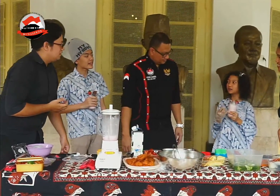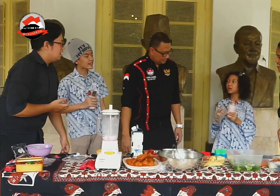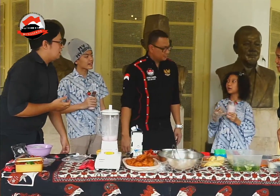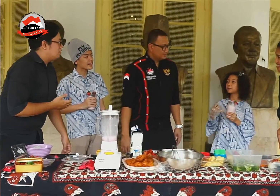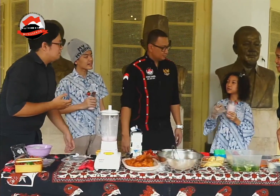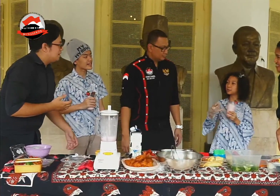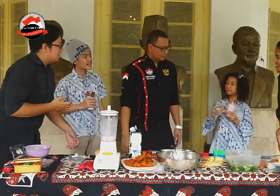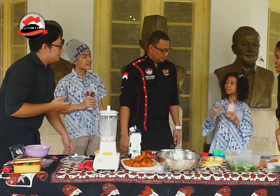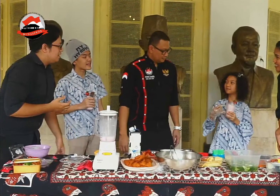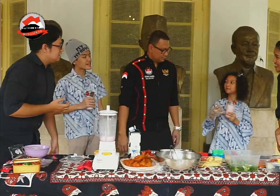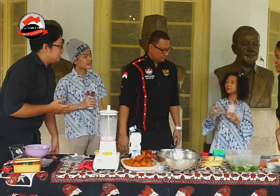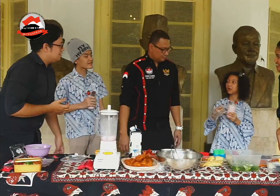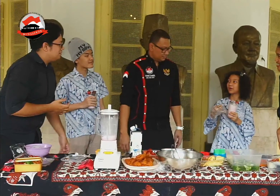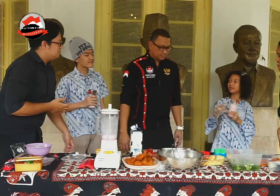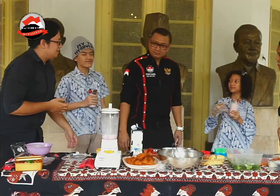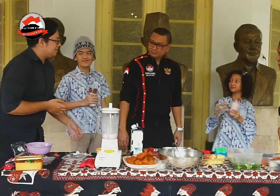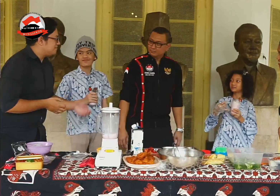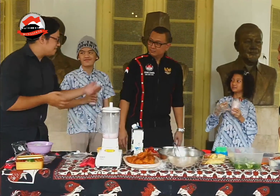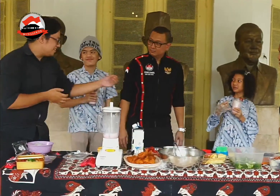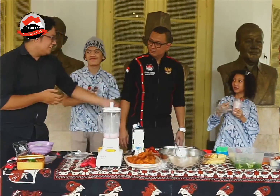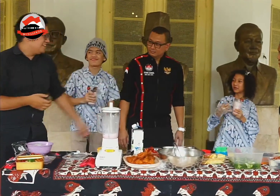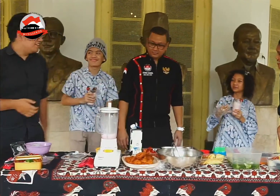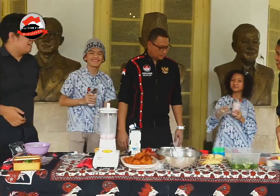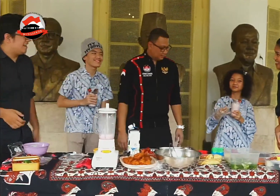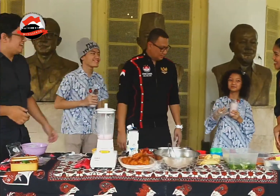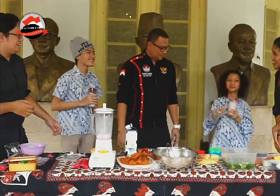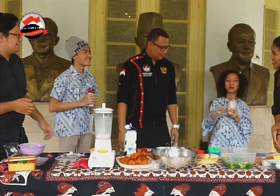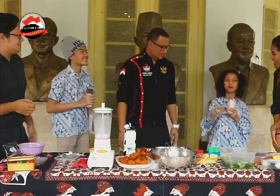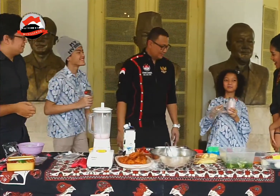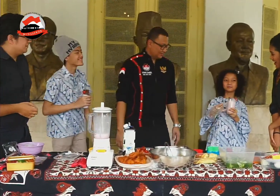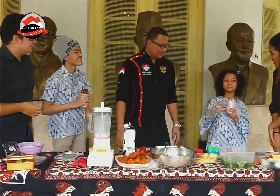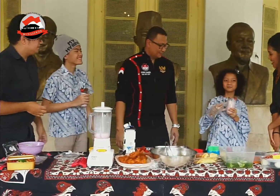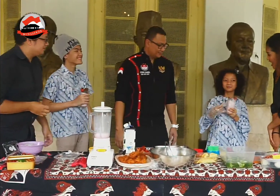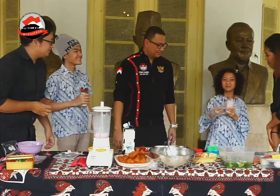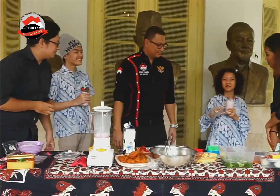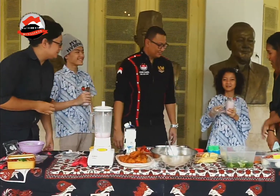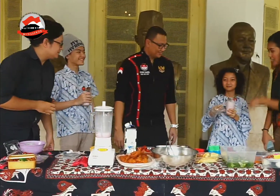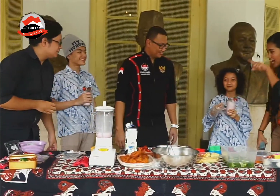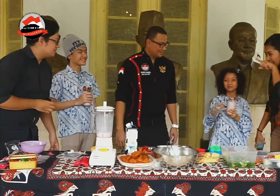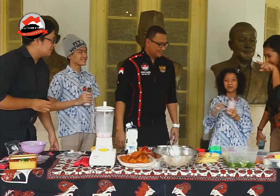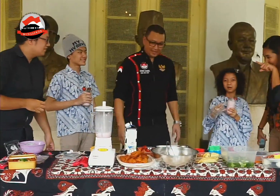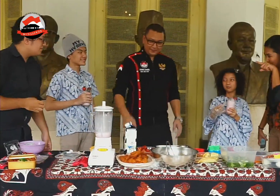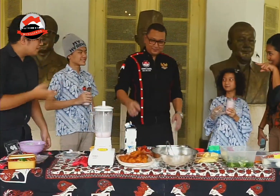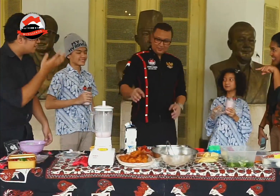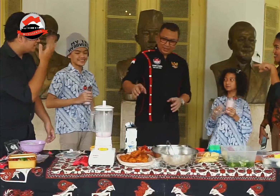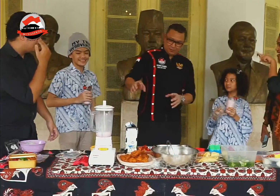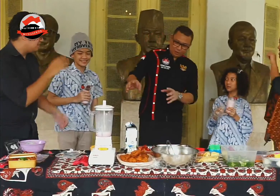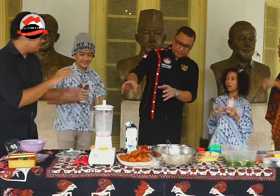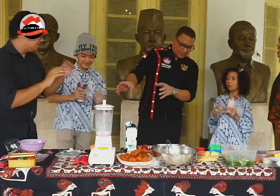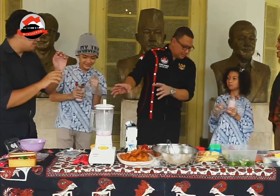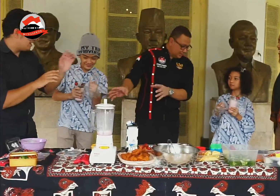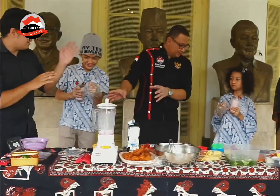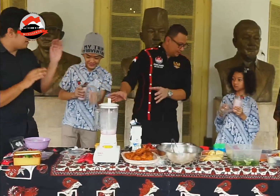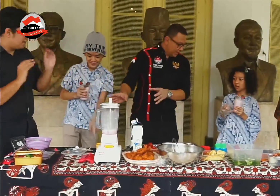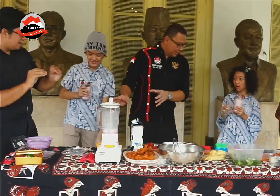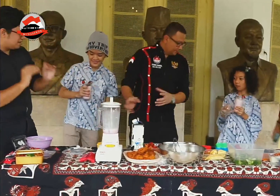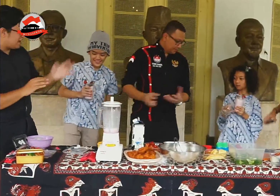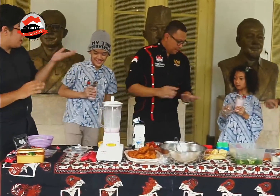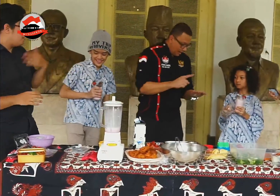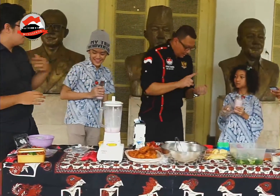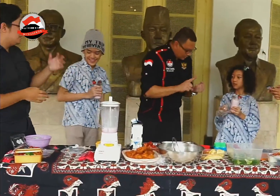Bagaimana cara membuat? Aku bingung bagaimana cara membuat yang seperti ini. Cara membuatnya. Tadi cara membuatnya. Gimana, tadi buatnya chef? Tadi, lagi,